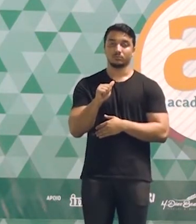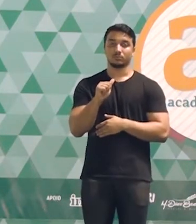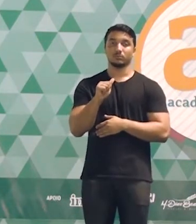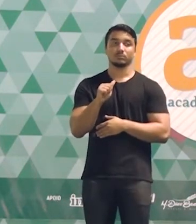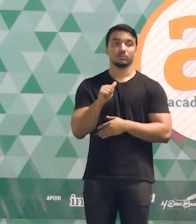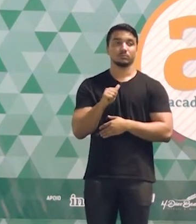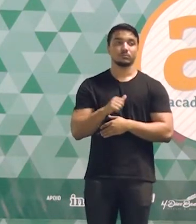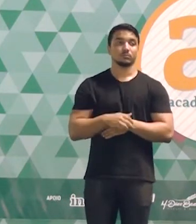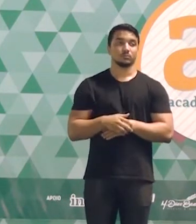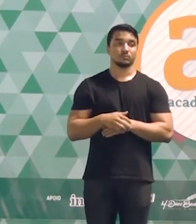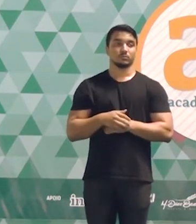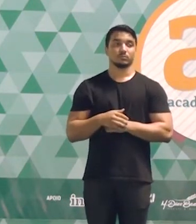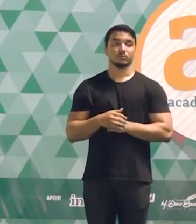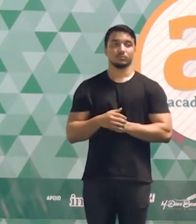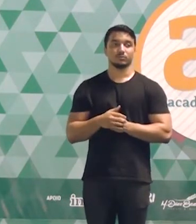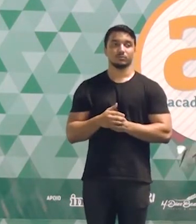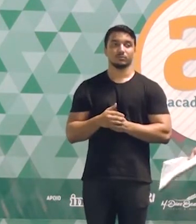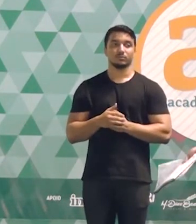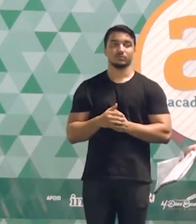de